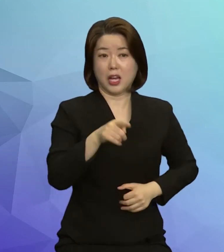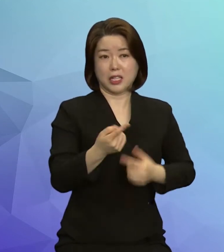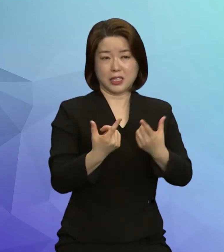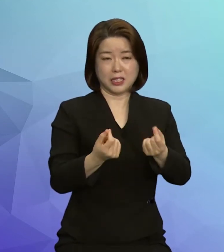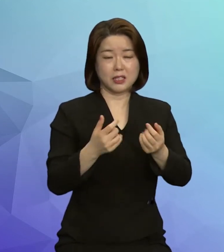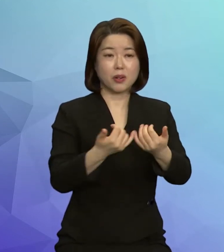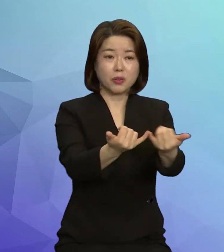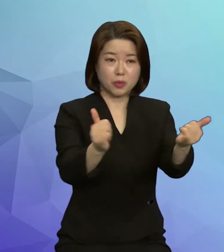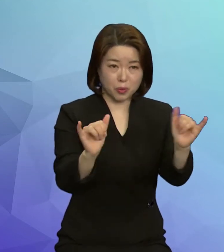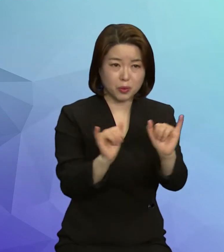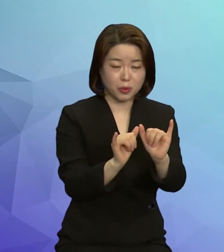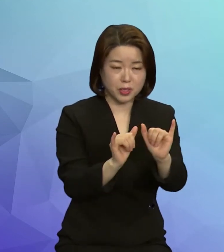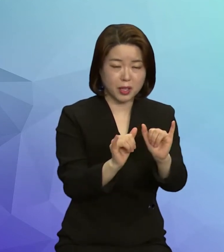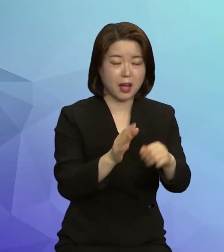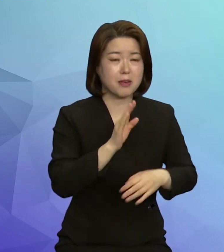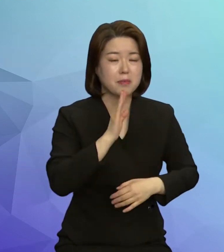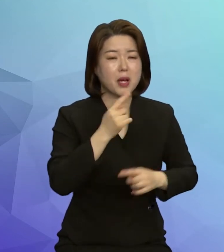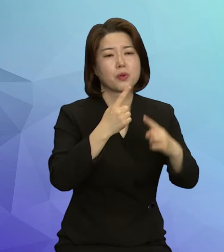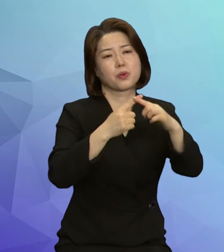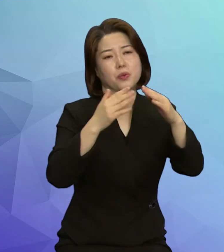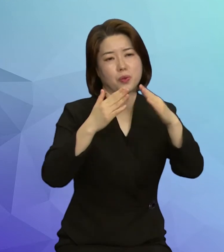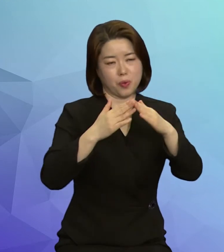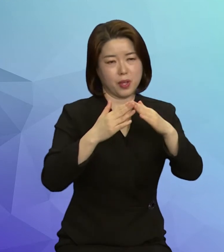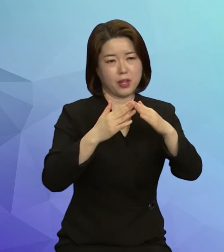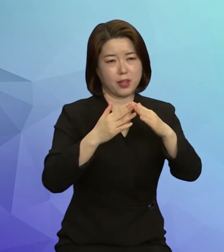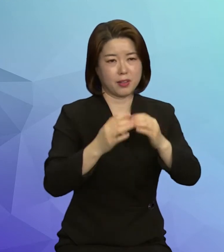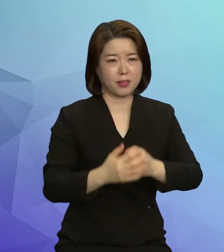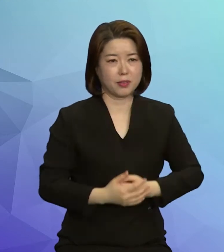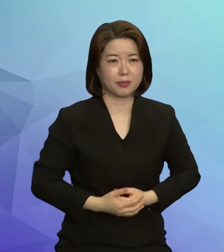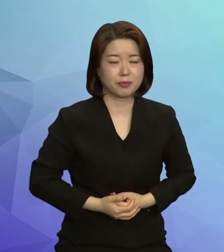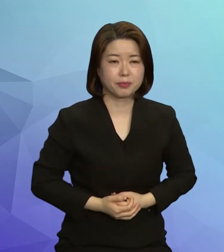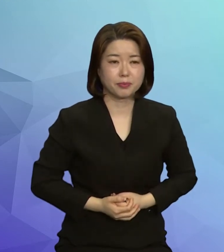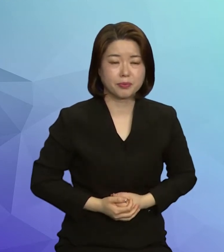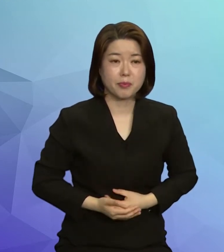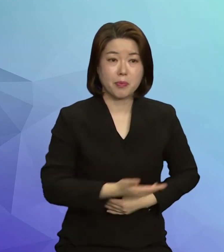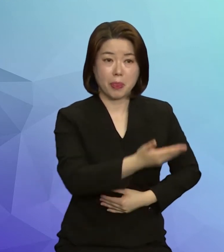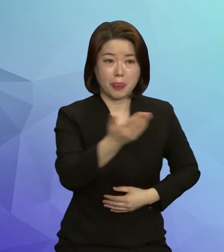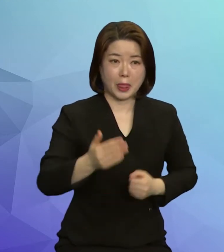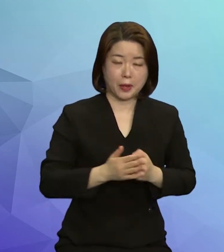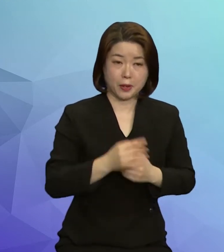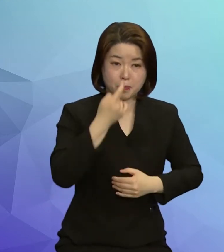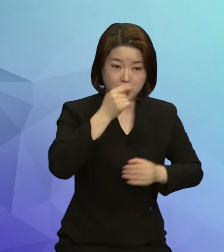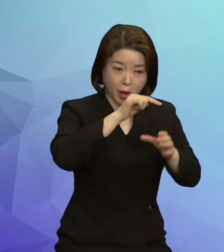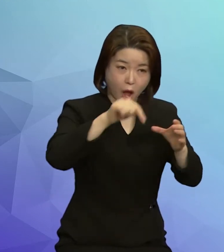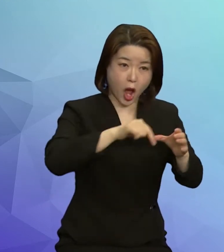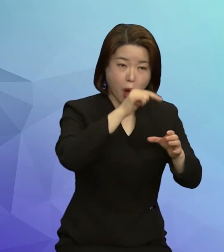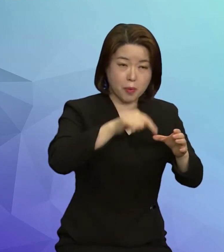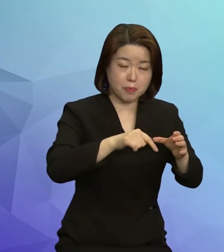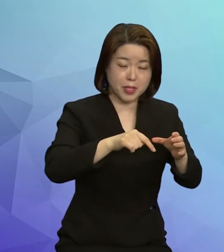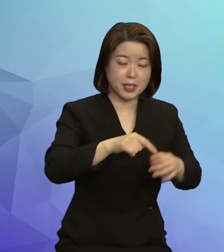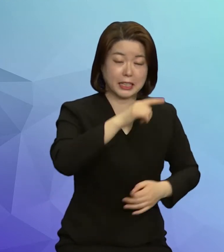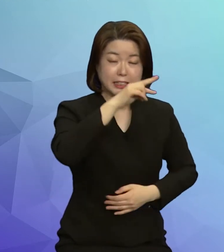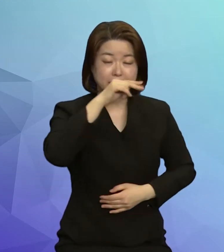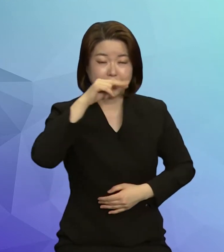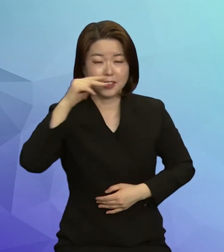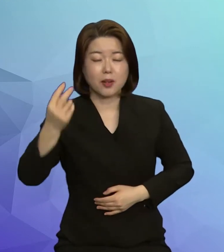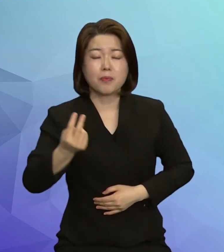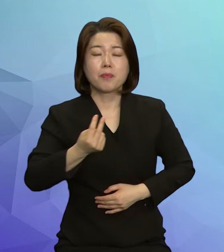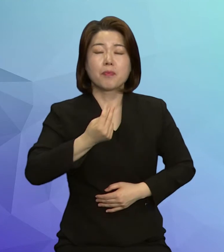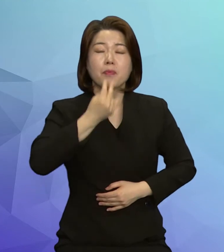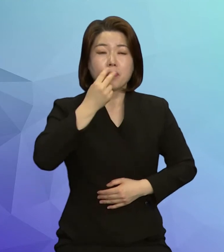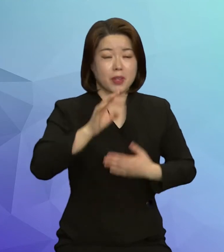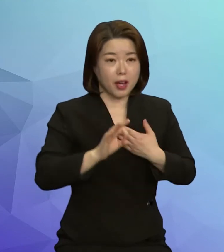그렇게 하는 공동체가 그게 바로 교회예요. 여러분, 커피